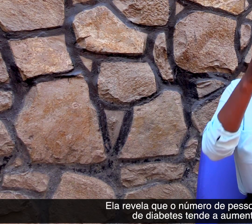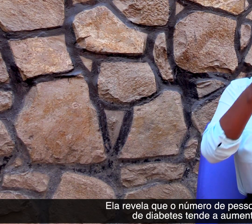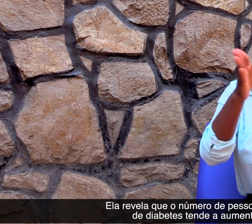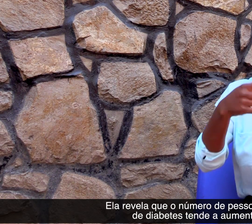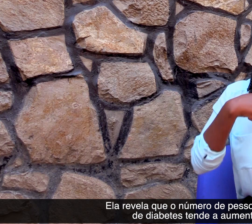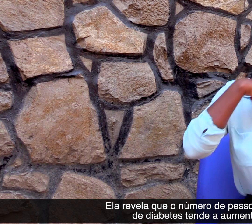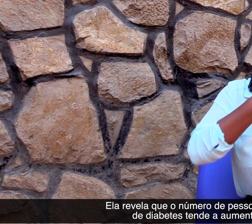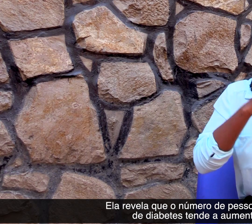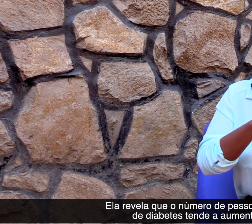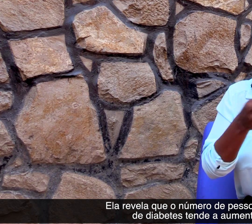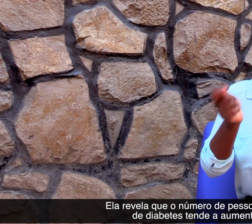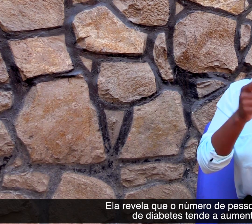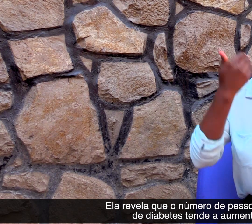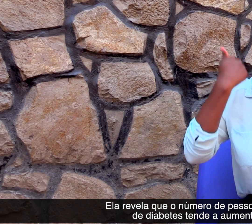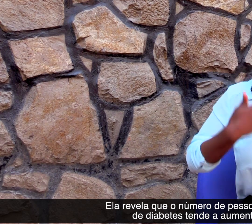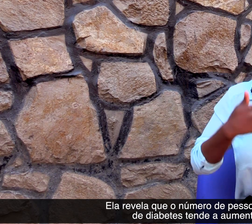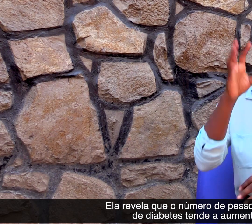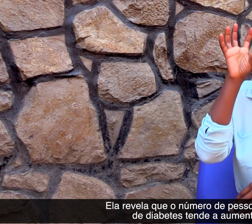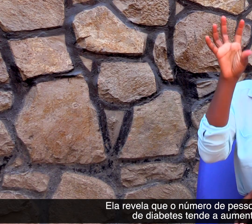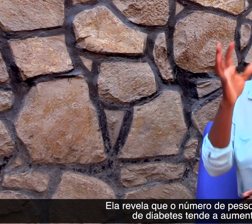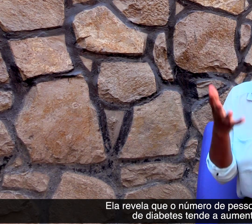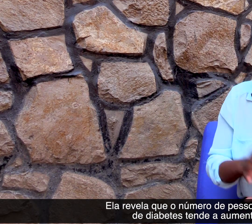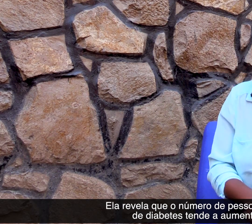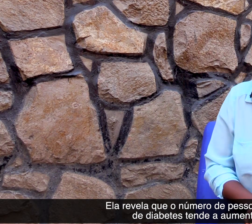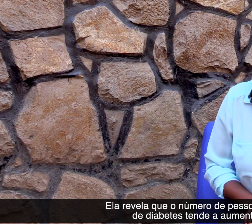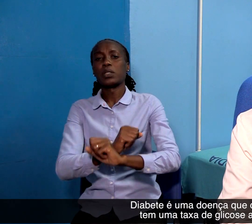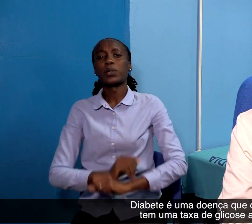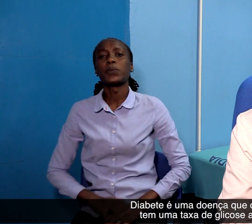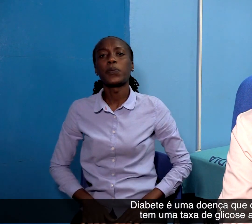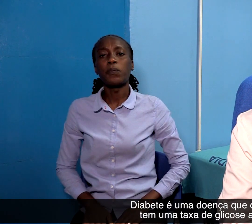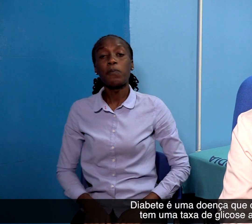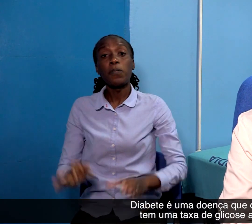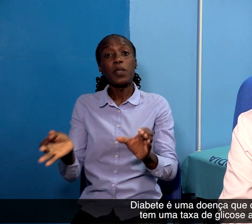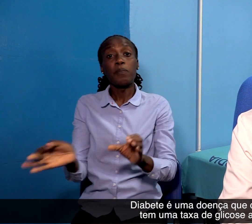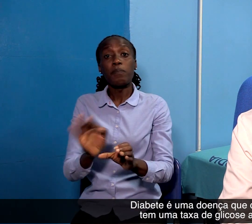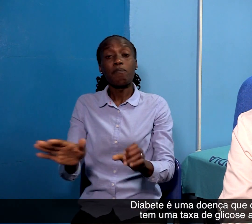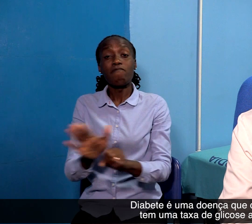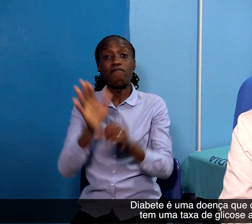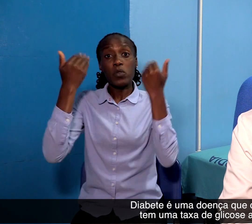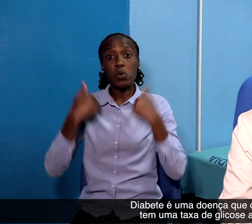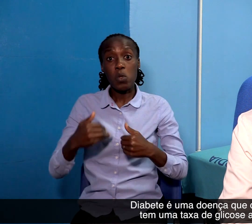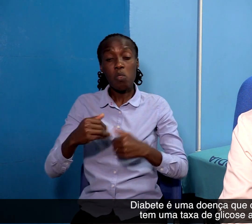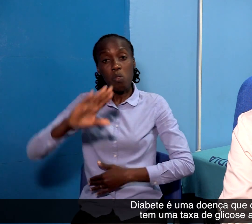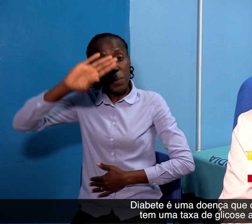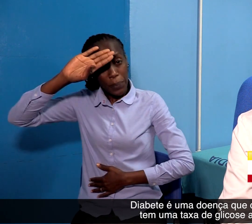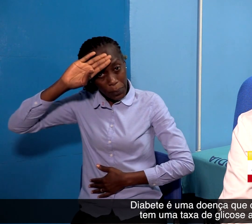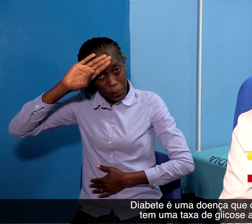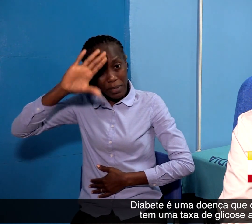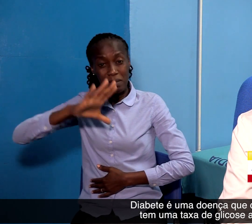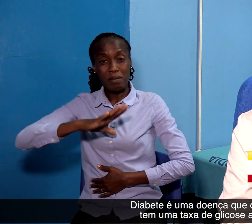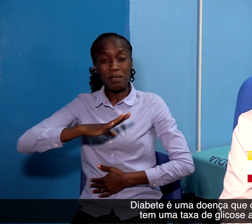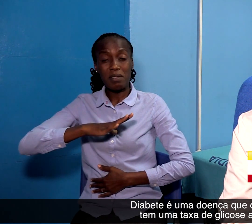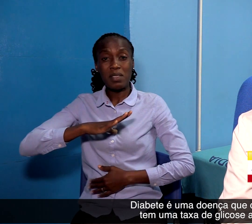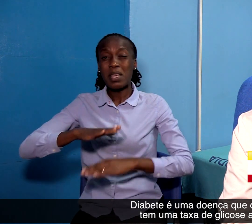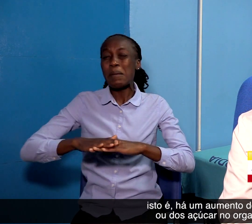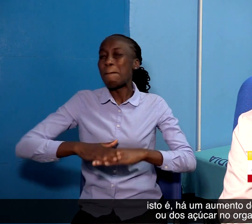de diabetes tende a aumentar no país. Diabetes é uma doença em que o organismo tem as taxas de